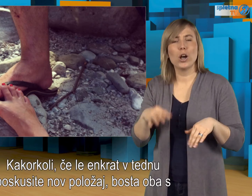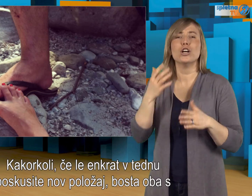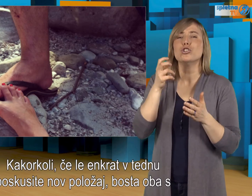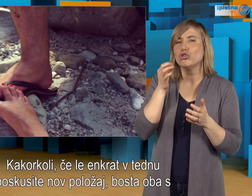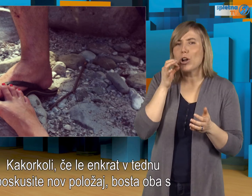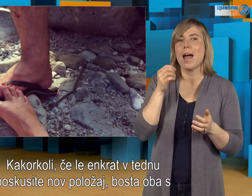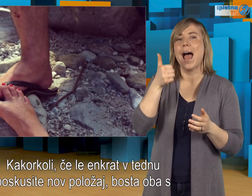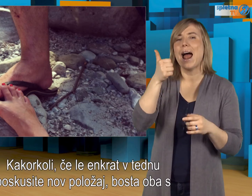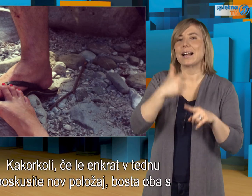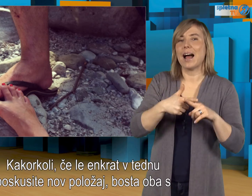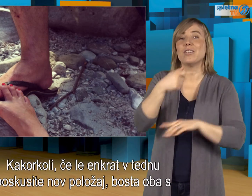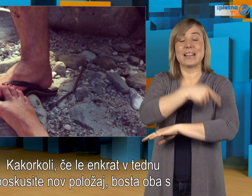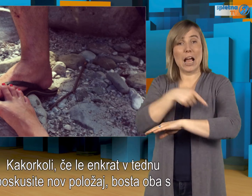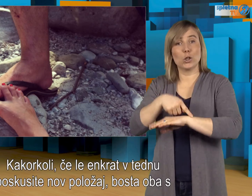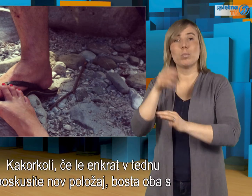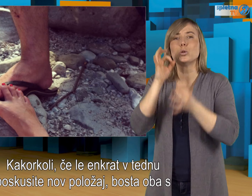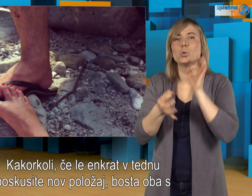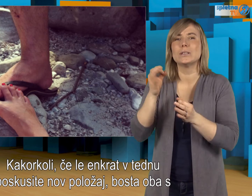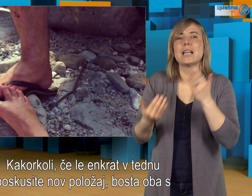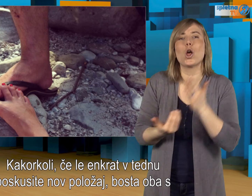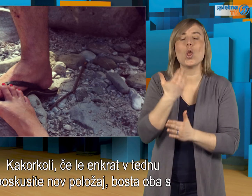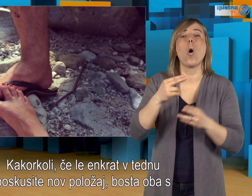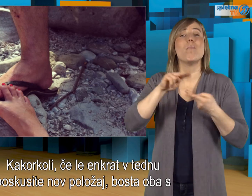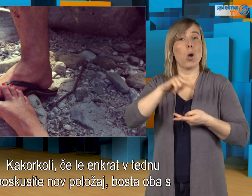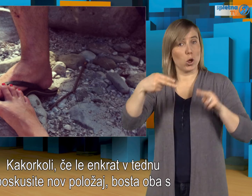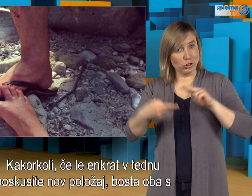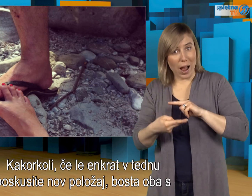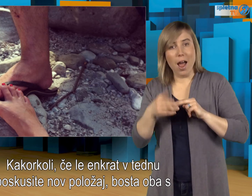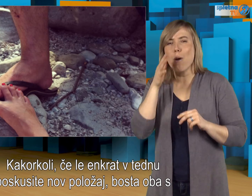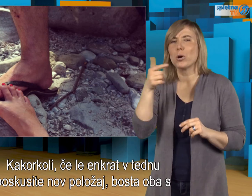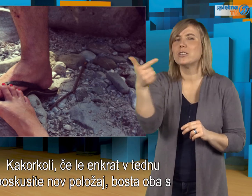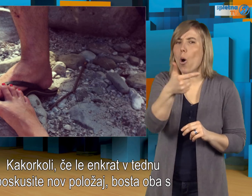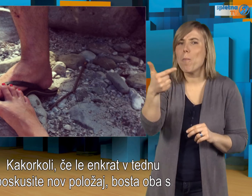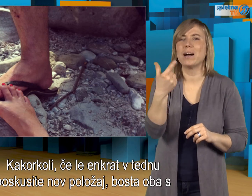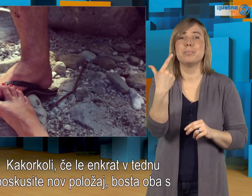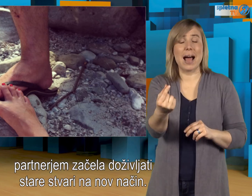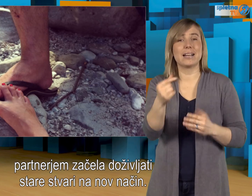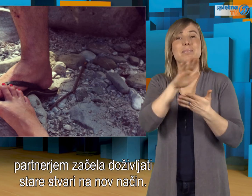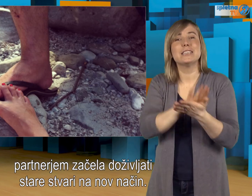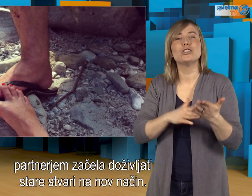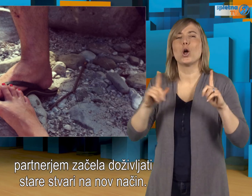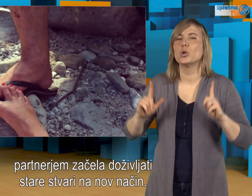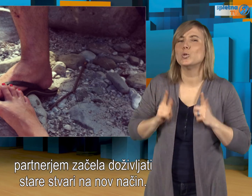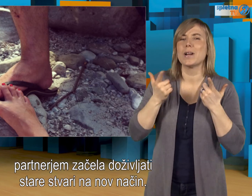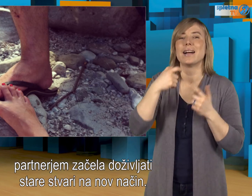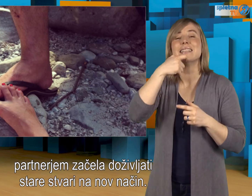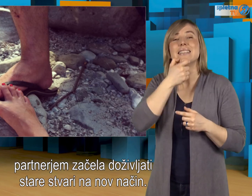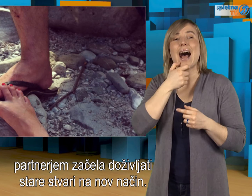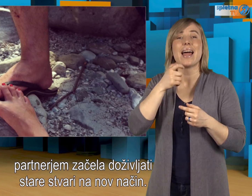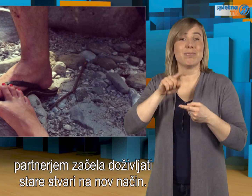Kakorkoli, če le enkrat v tednu poskusite nov položaj, bosta oba s partnerjem začela doživljati stare stvari na nov